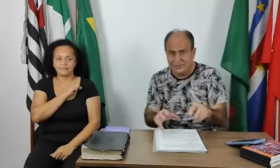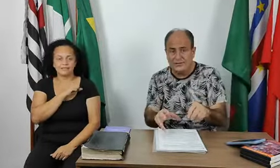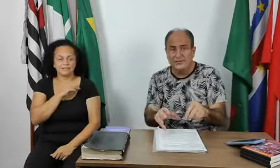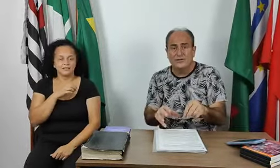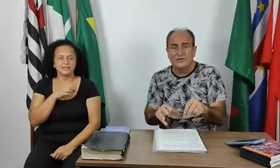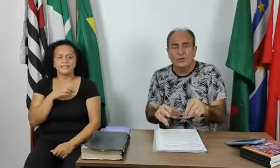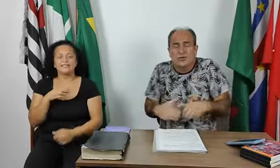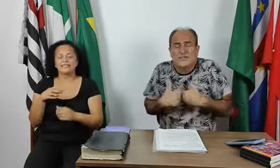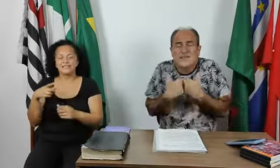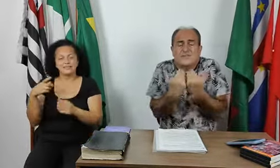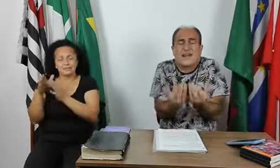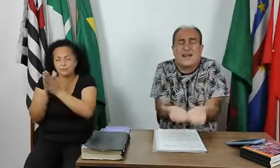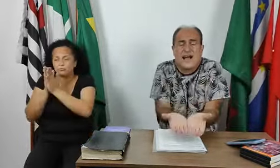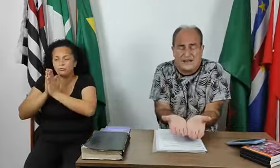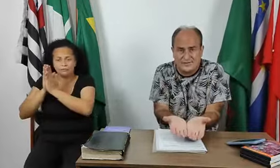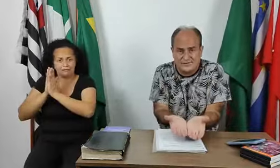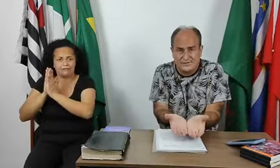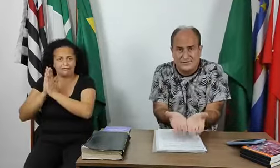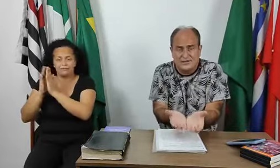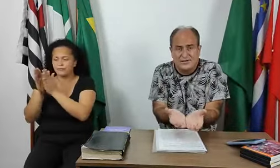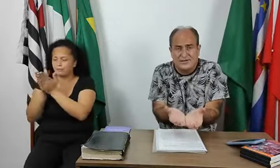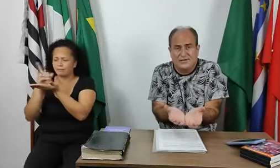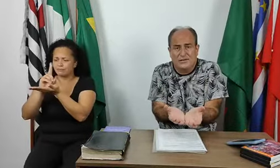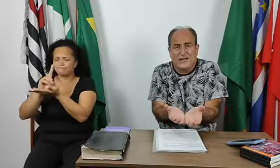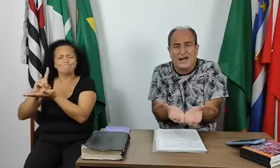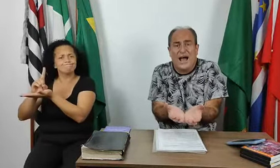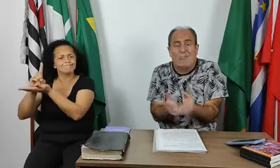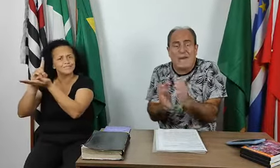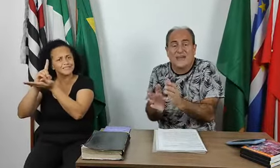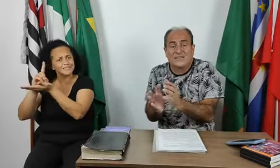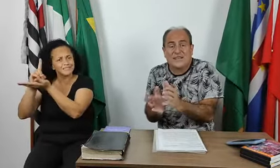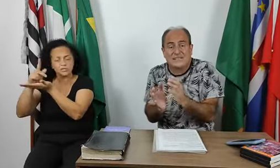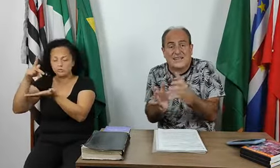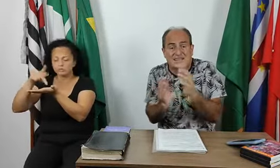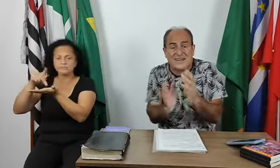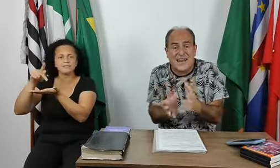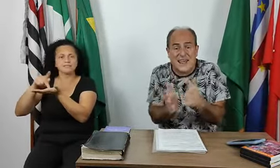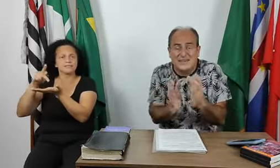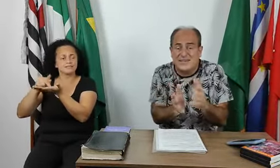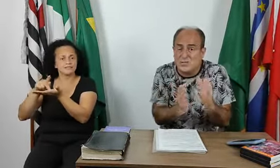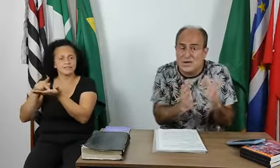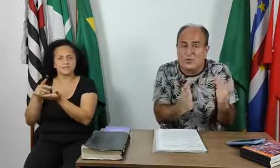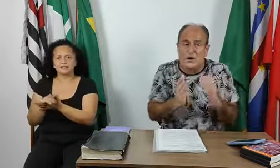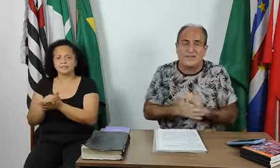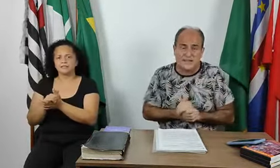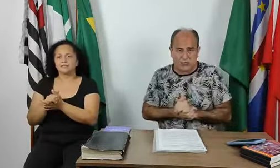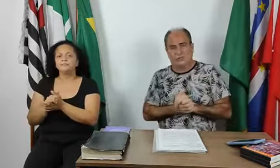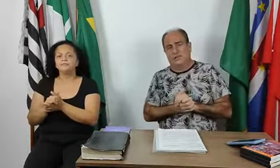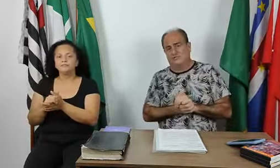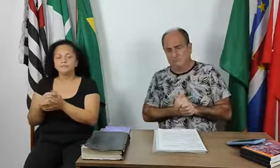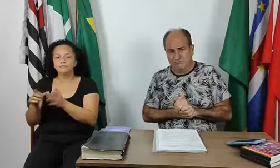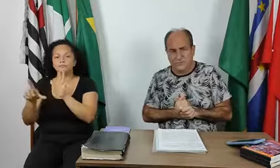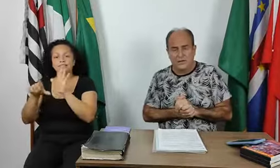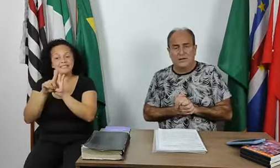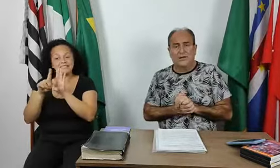mergulhar, nos entregar à prática das leis espirituais da